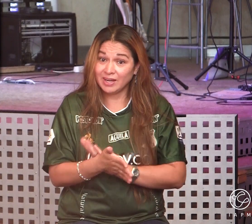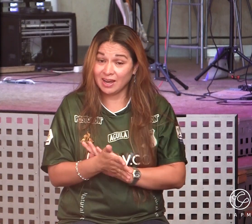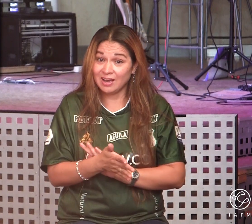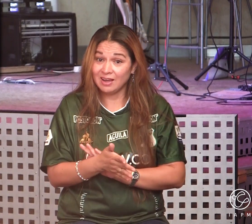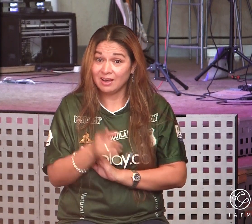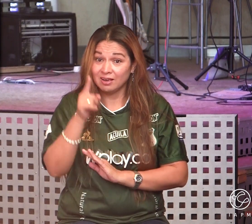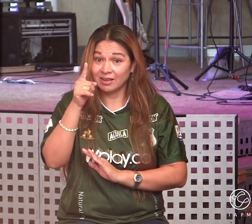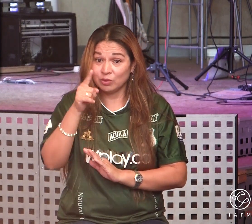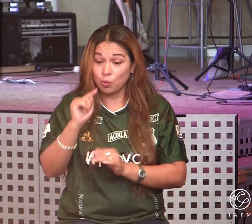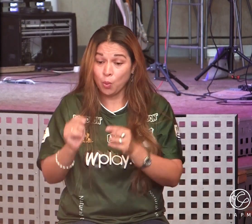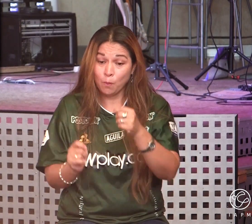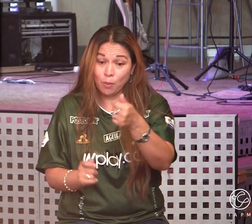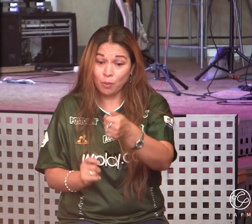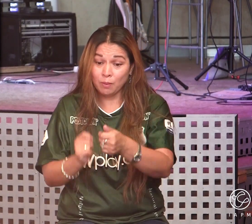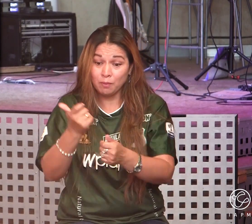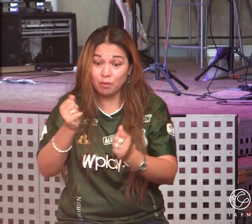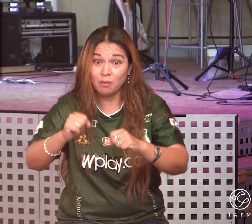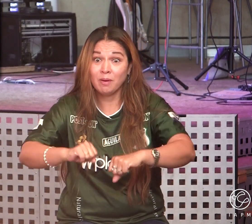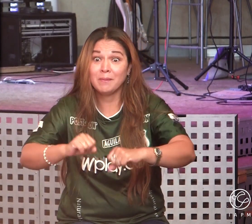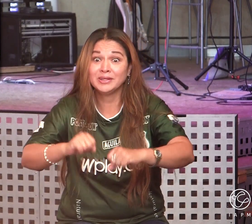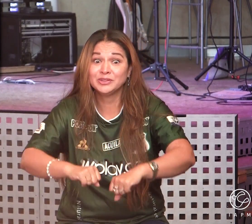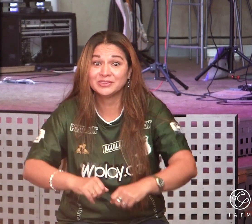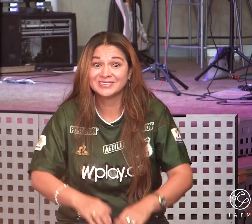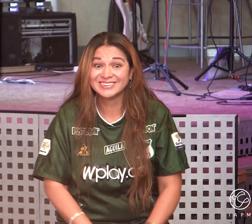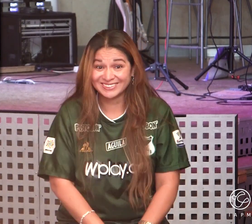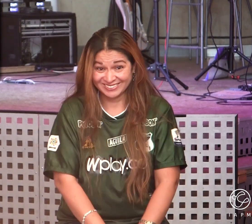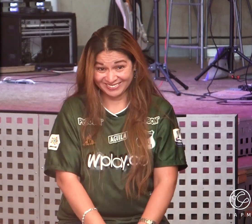Hoy celebro que soy un poquito más muerto que hace un año.